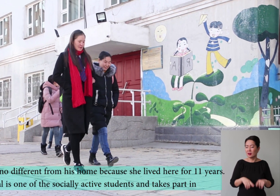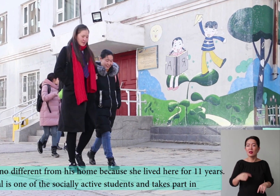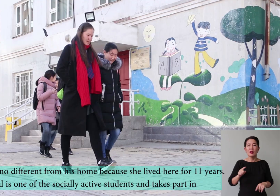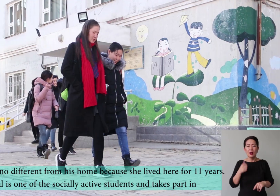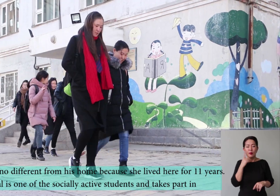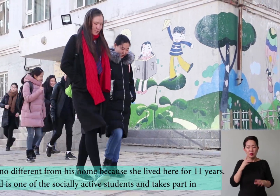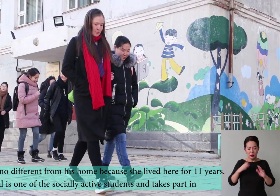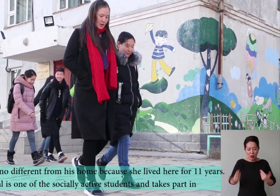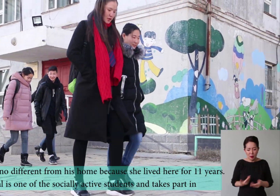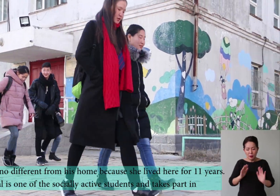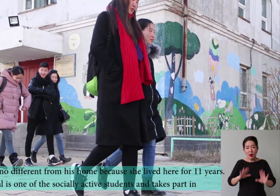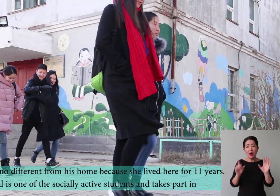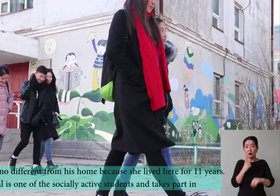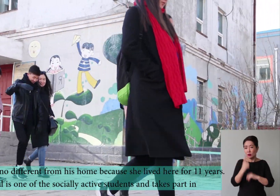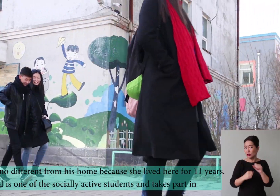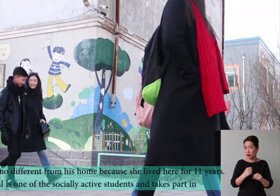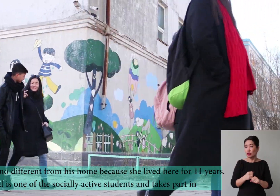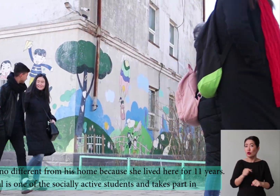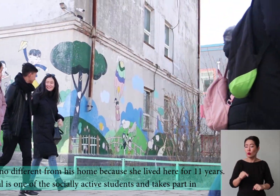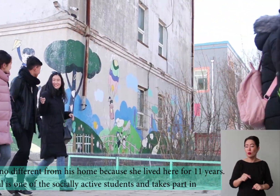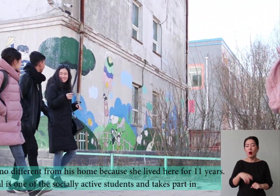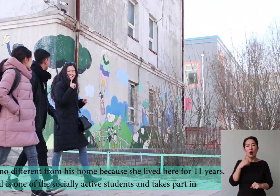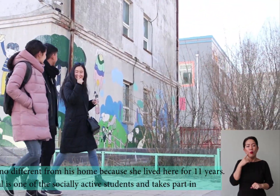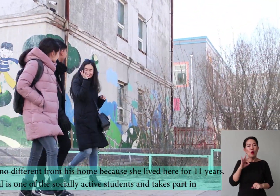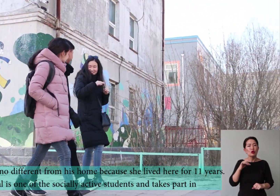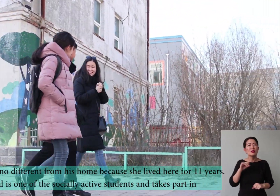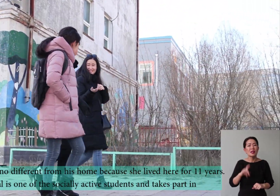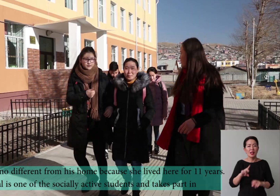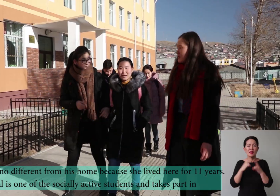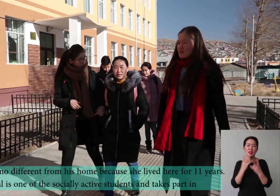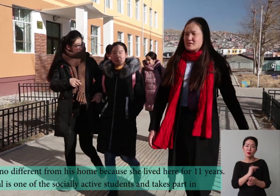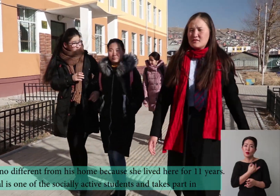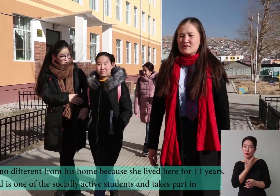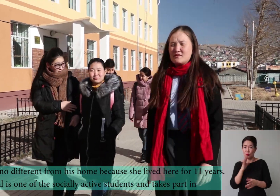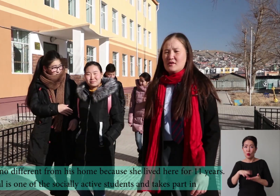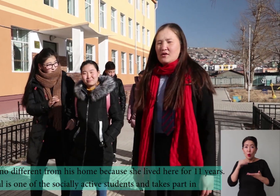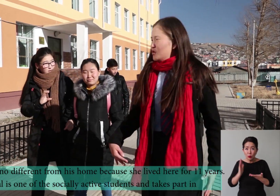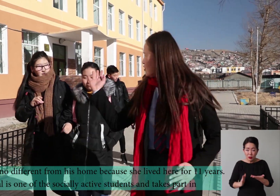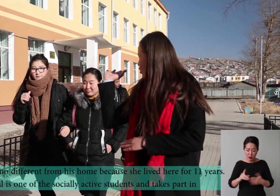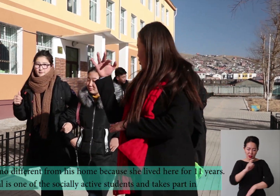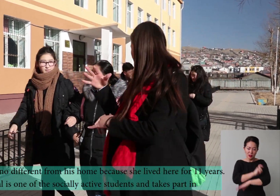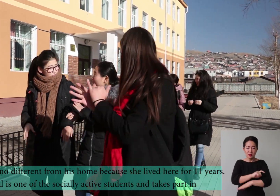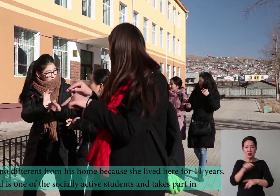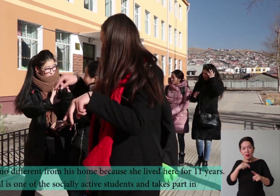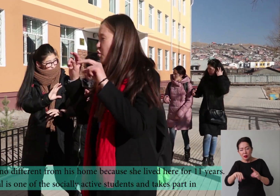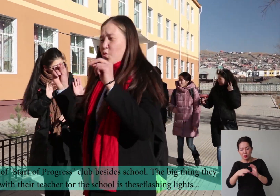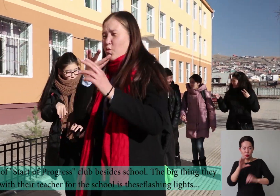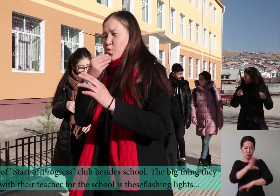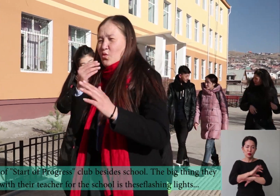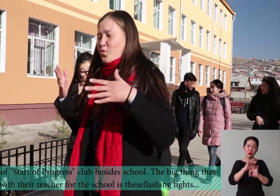амьдраад 11 жил болж байгаа юм байна. Отхон жаргал нийгмийн идэвхтэй сурагчдын нэг бөгөөд хичээлийн хажуугаар сургуулийнхаа хөгжил дэвшлийн